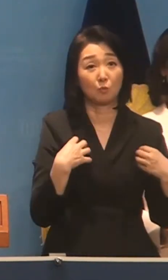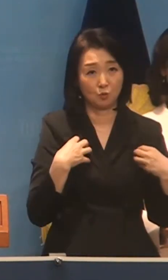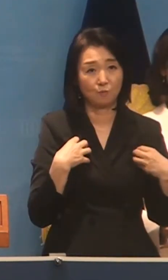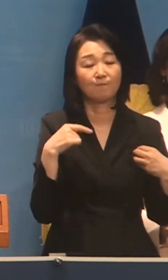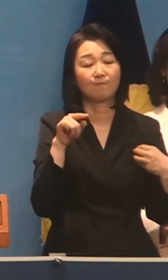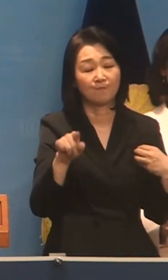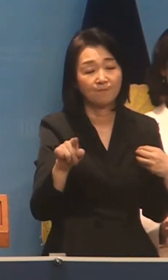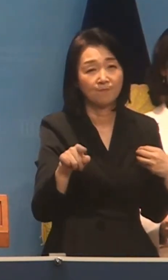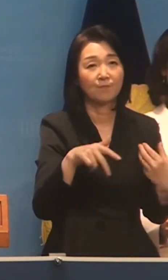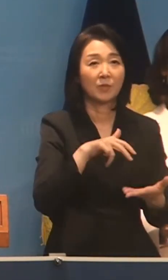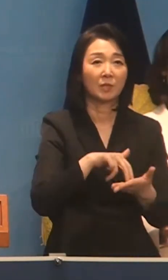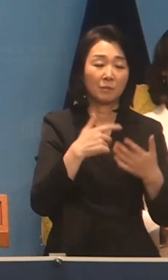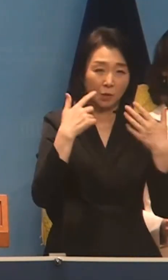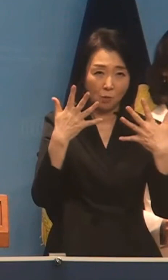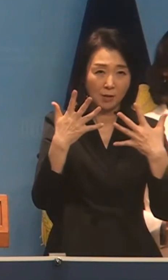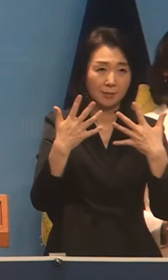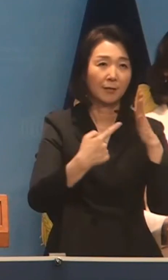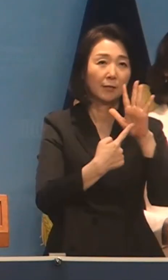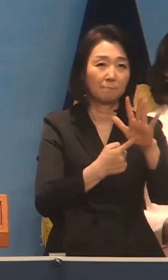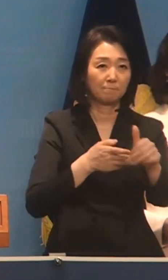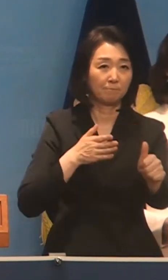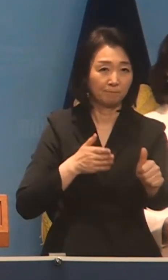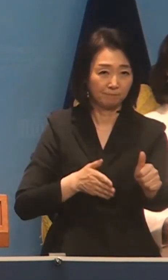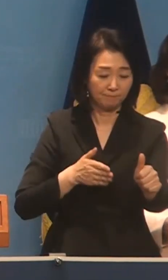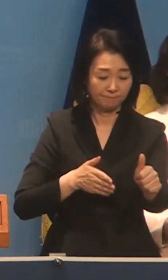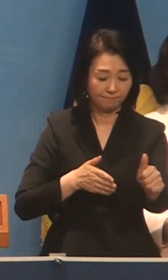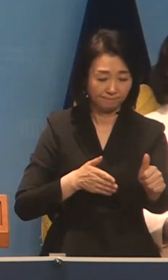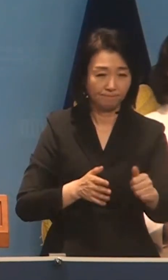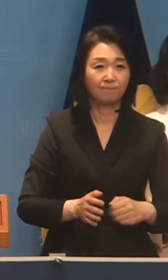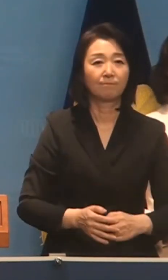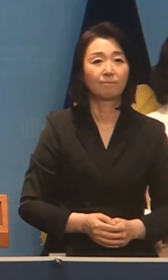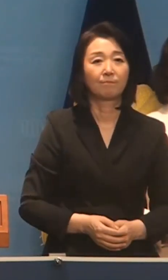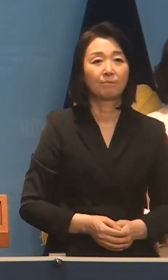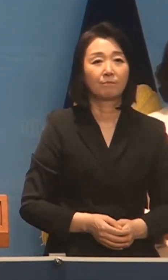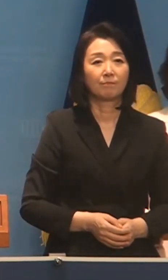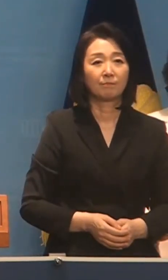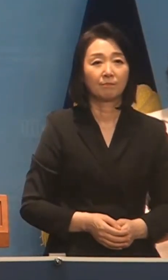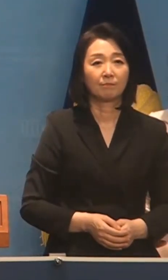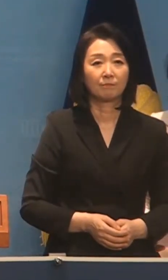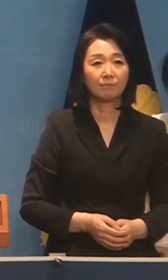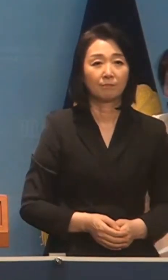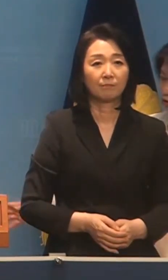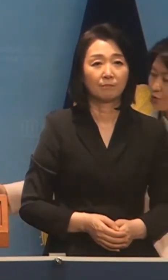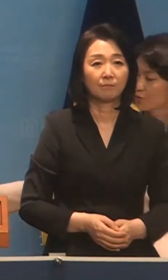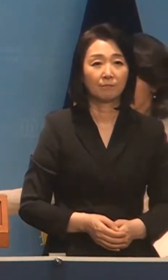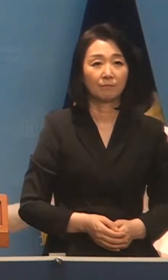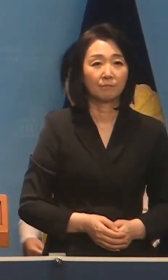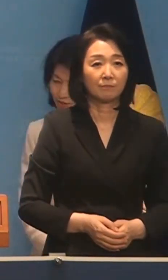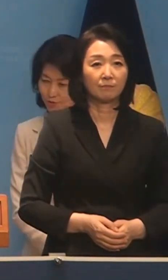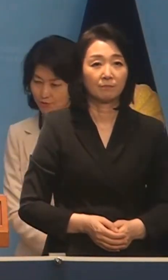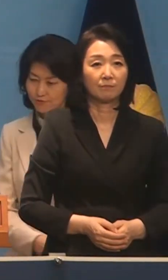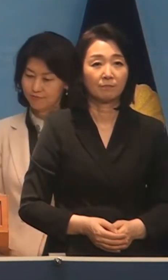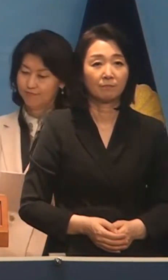정부도 입장을 밝혀주길 강력히 촉구합니다.